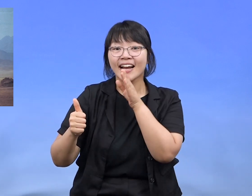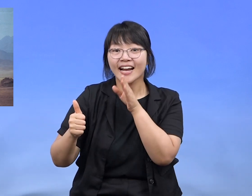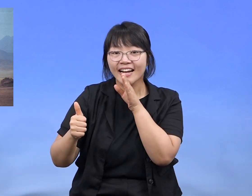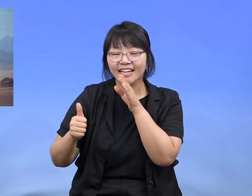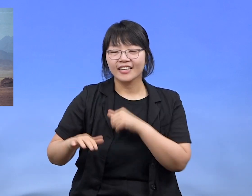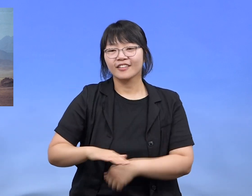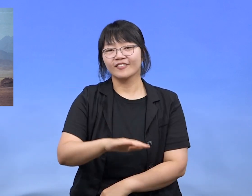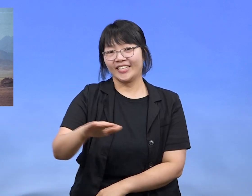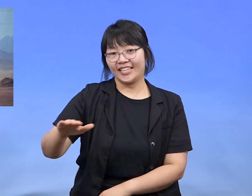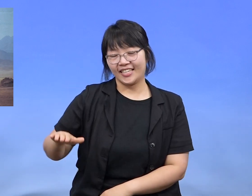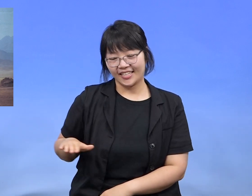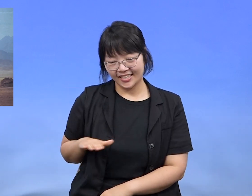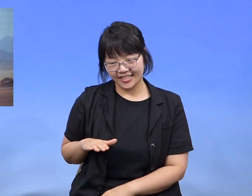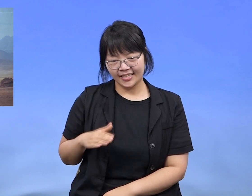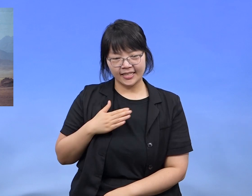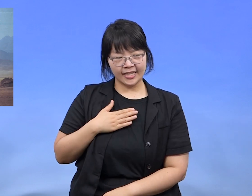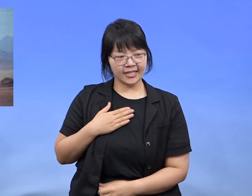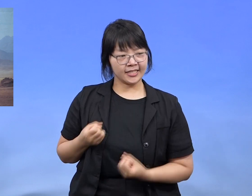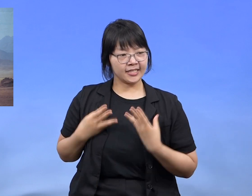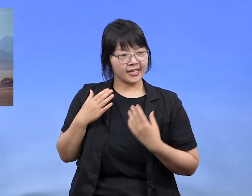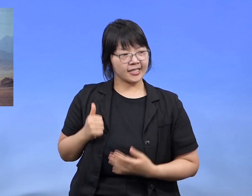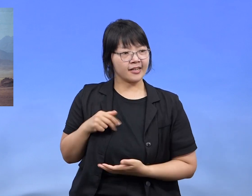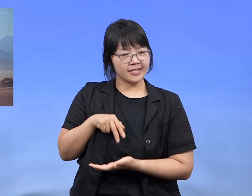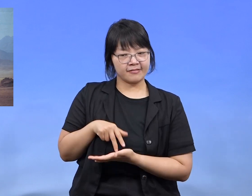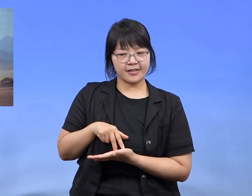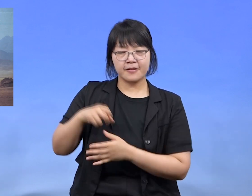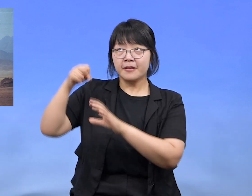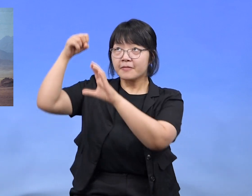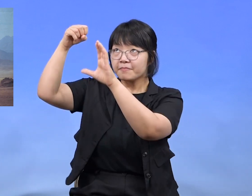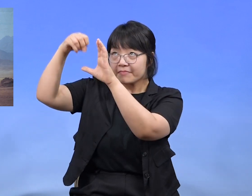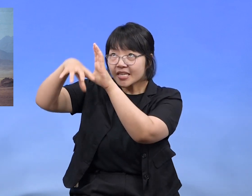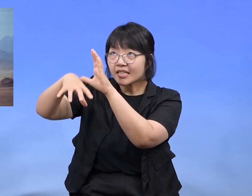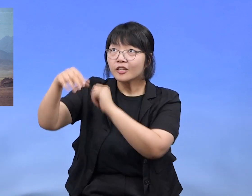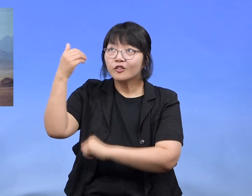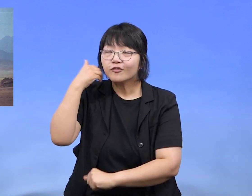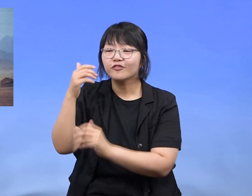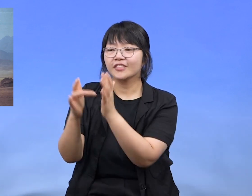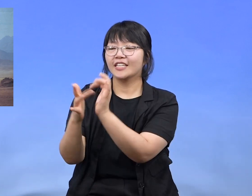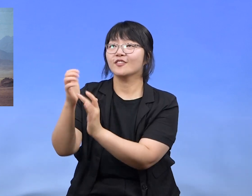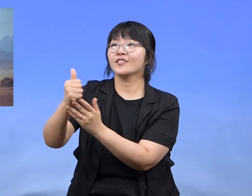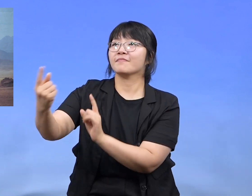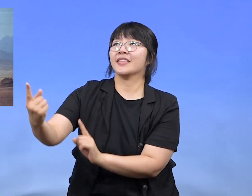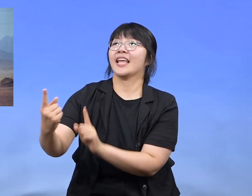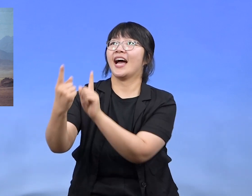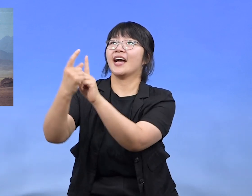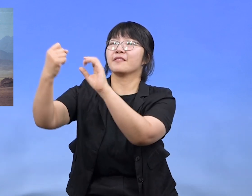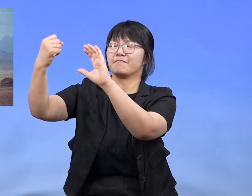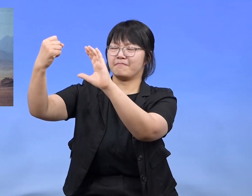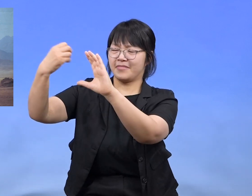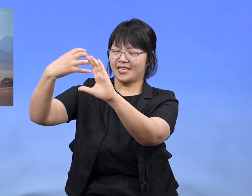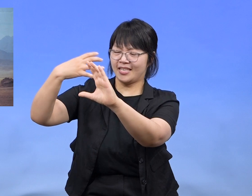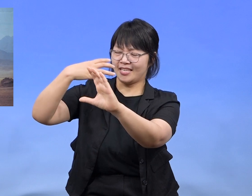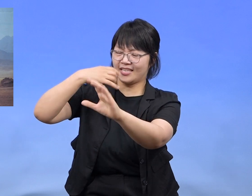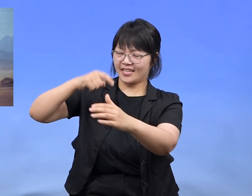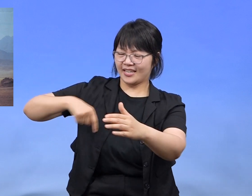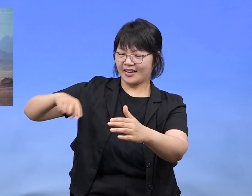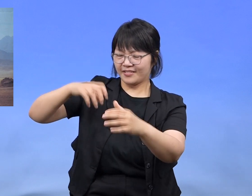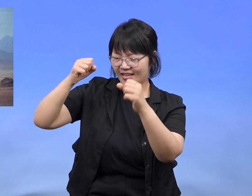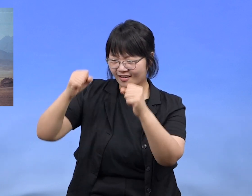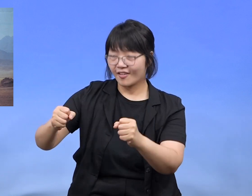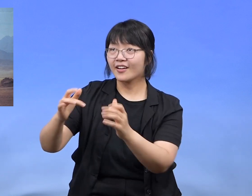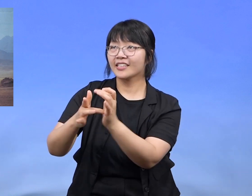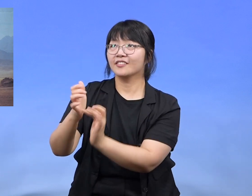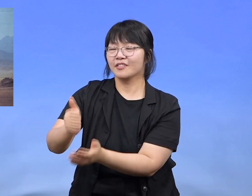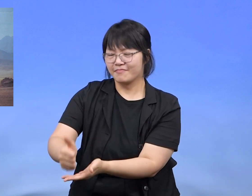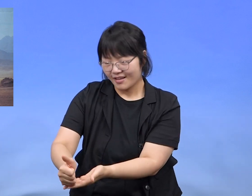우리는 빛 대신 예수님을 만나 빛 가운데 거하며 그분을 섬길 수